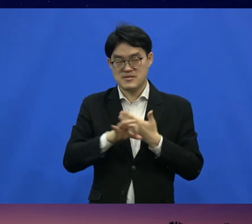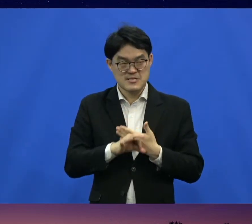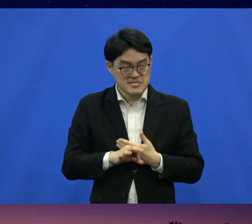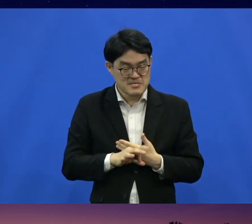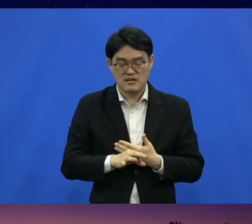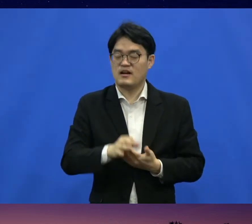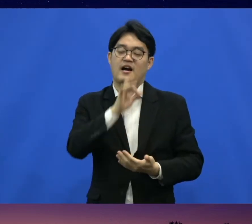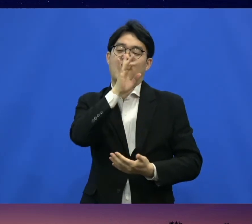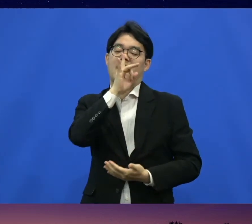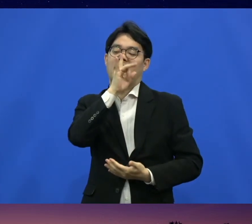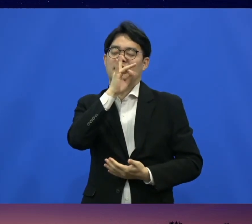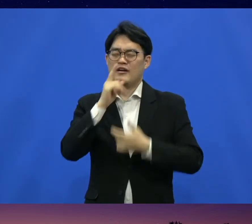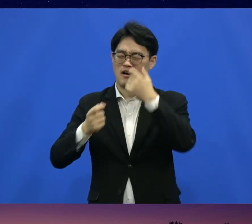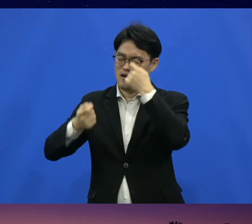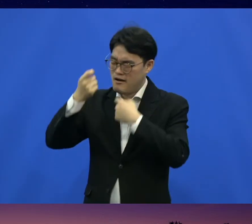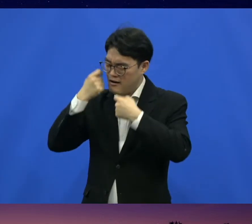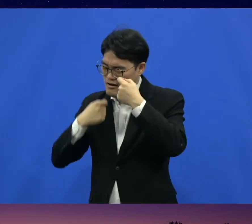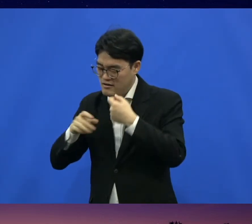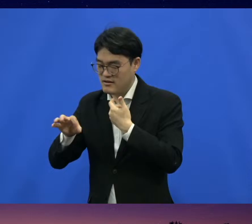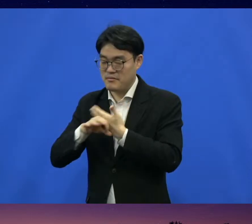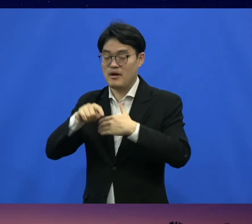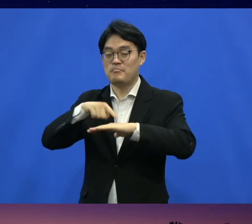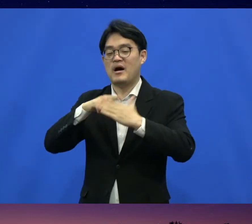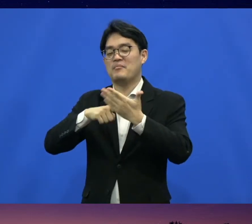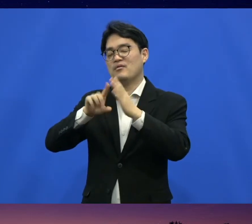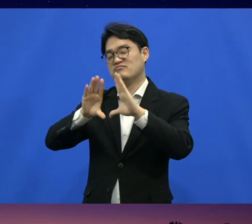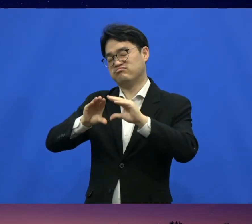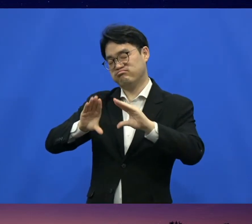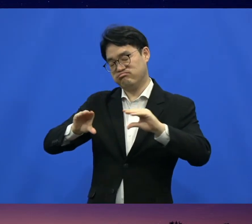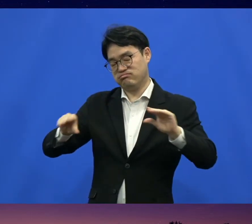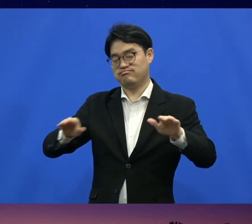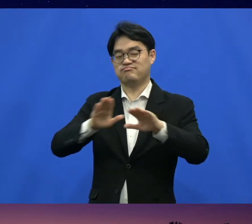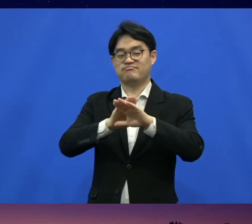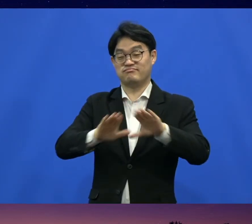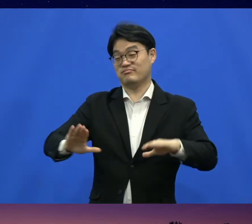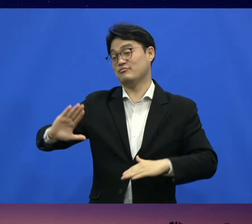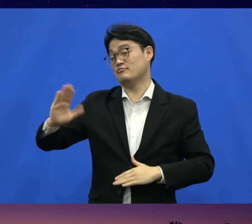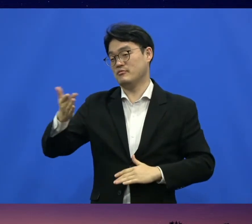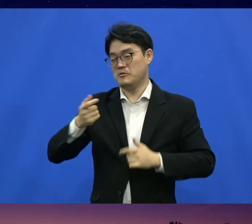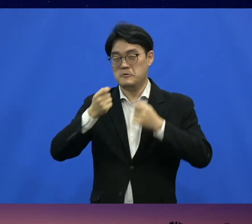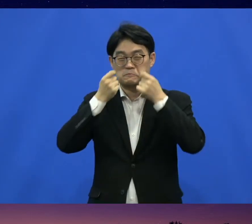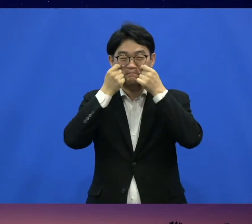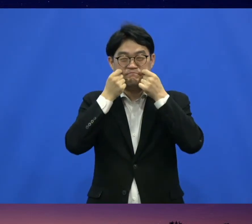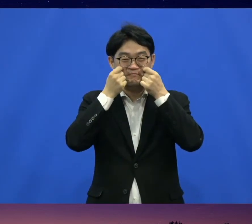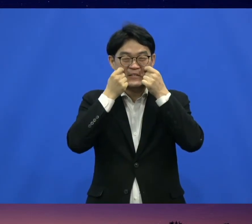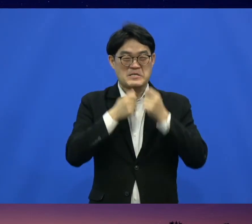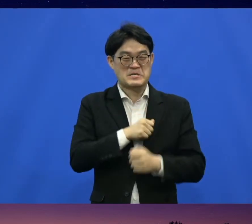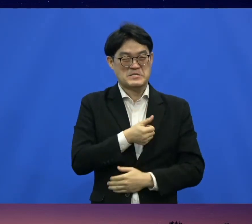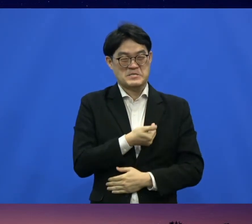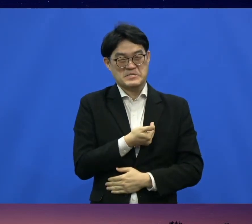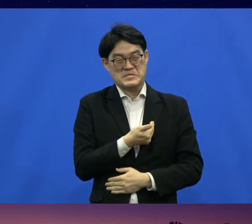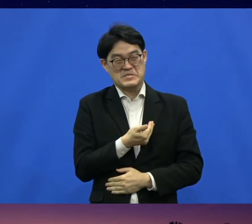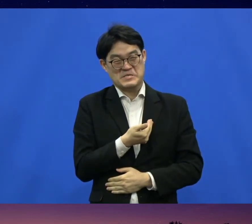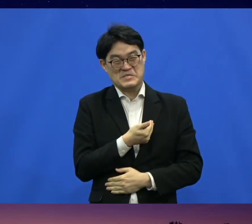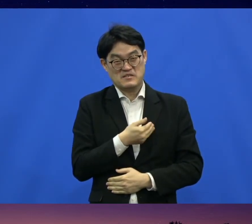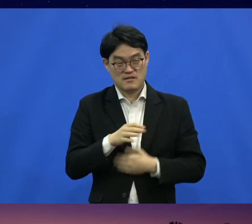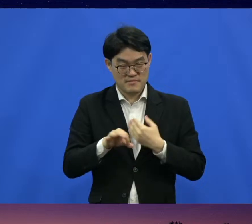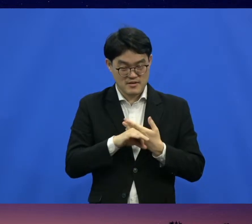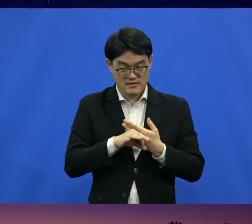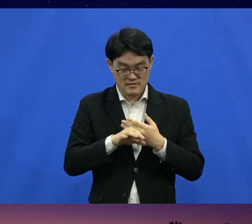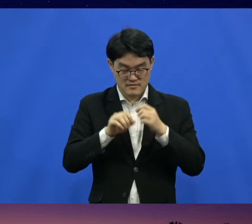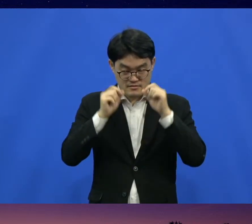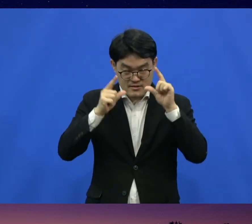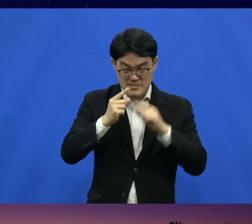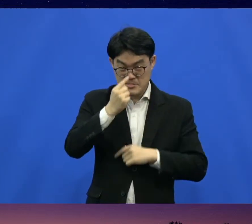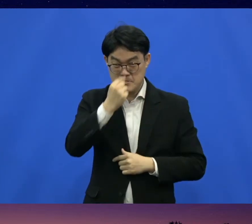많이 울면요 사람이 순해져요. 오랫동안 안 우는 사람은 벌써 눈에 막 핏기가 서 있고 막 사람